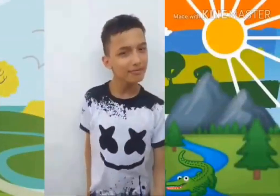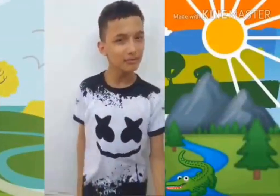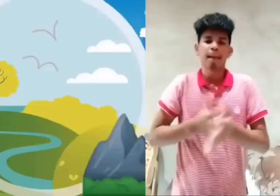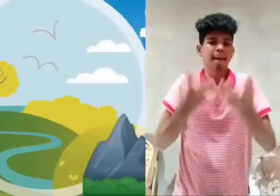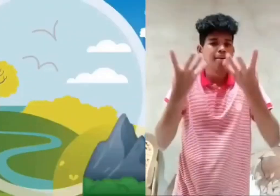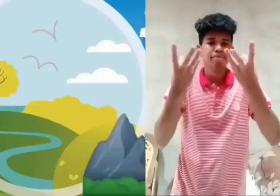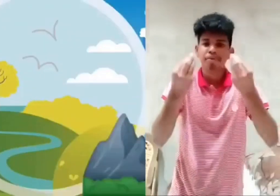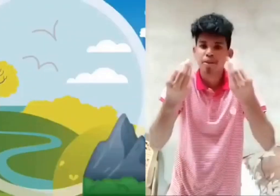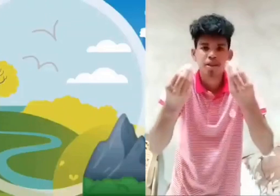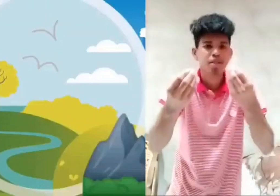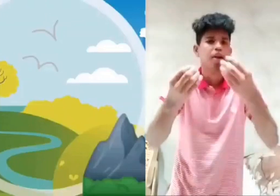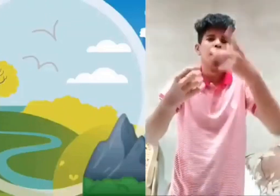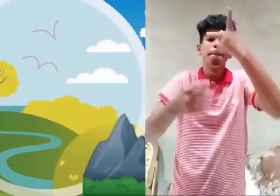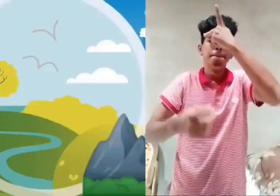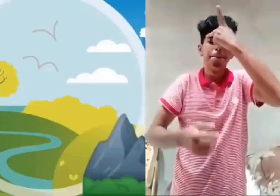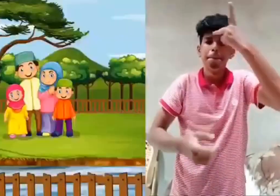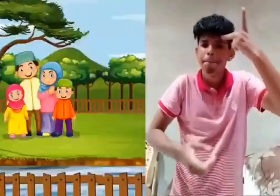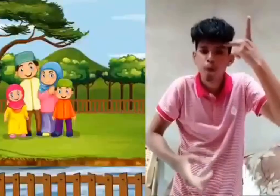preservar.